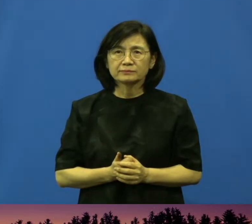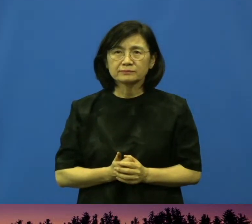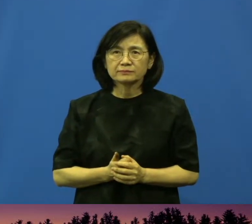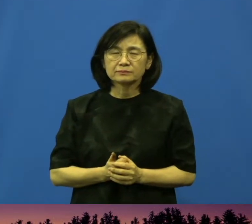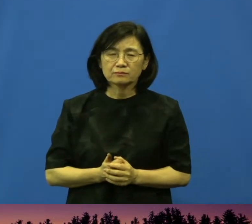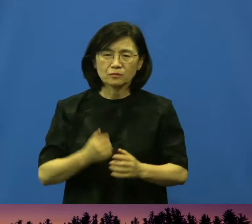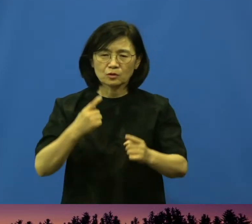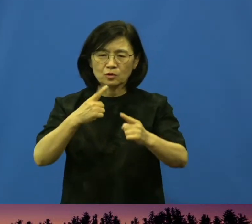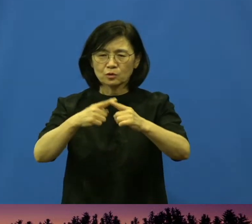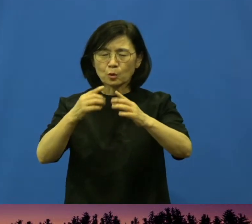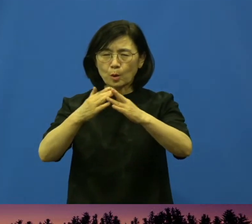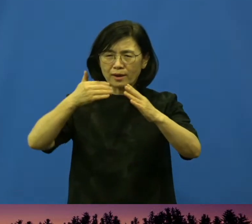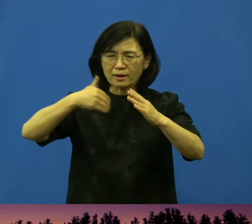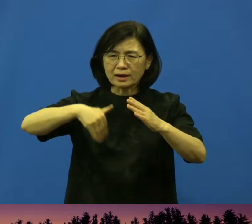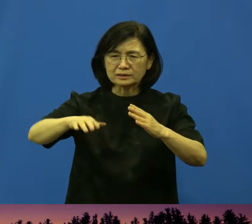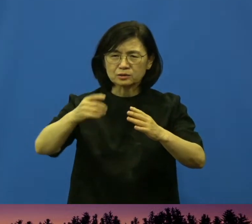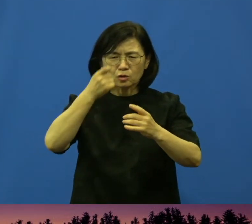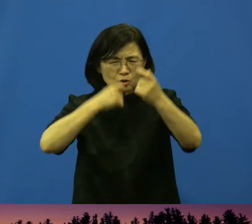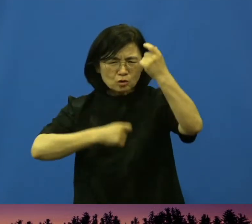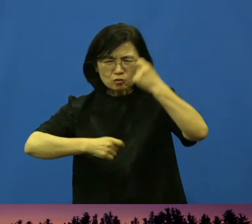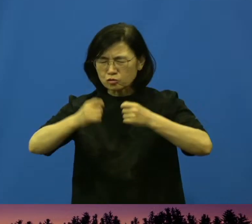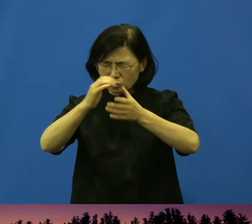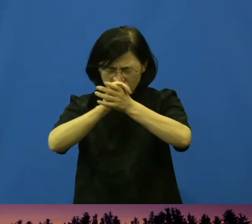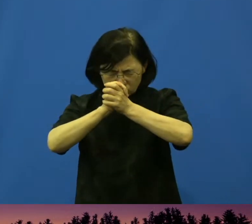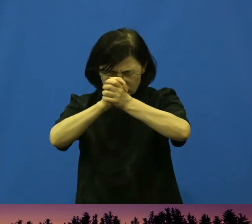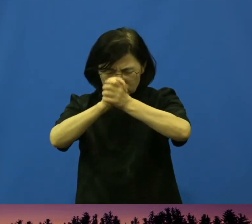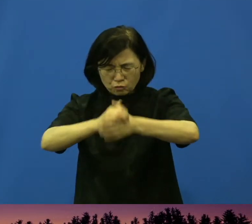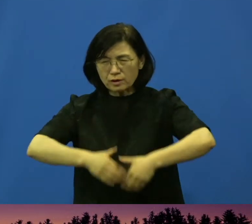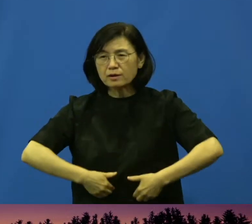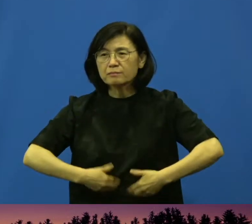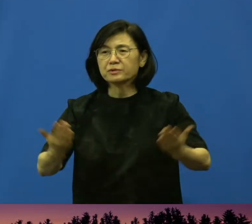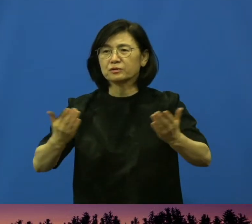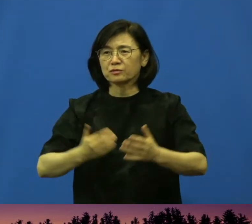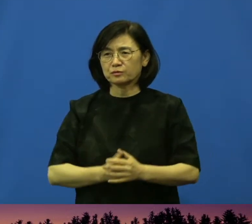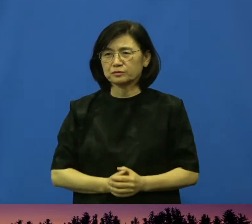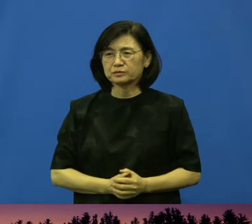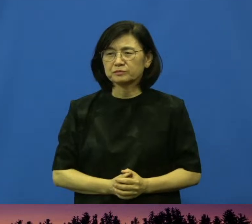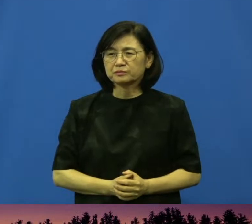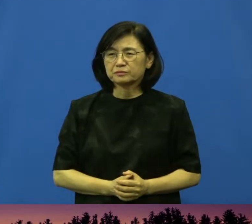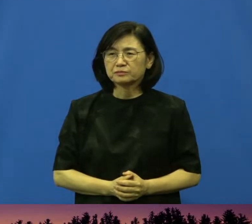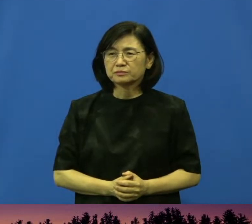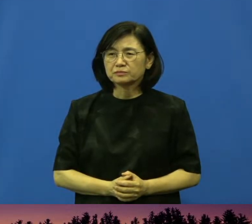너로 충분해. 지금으로 충분해. 하나님이 없는 세상을 꿈꾸게 만드는 거예요.